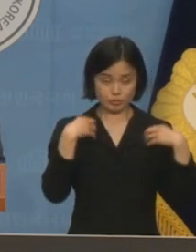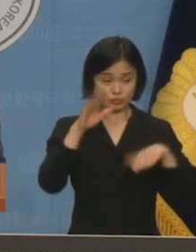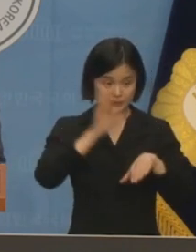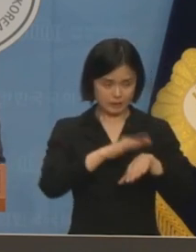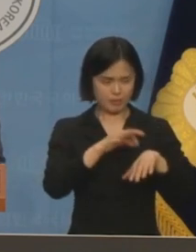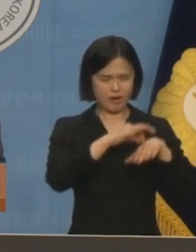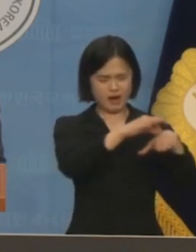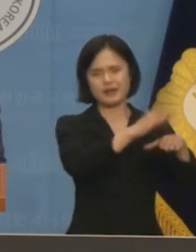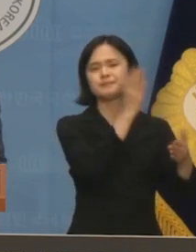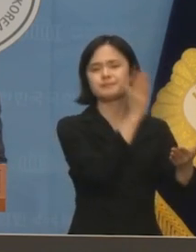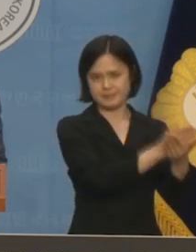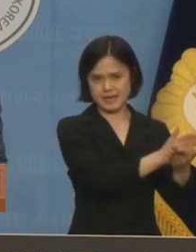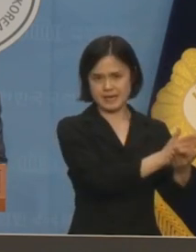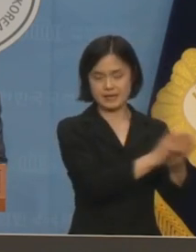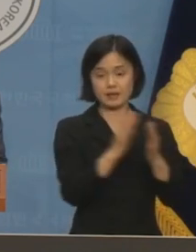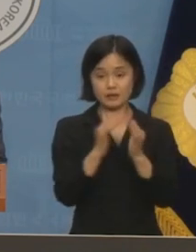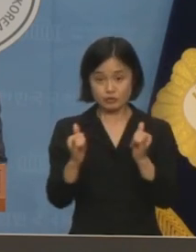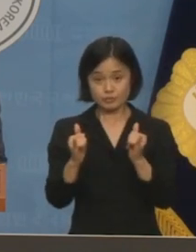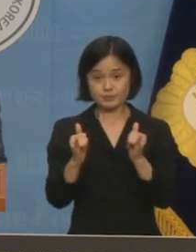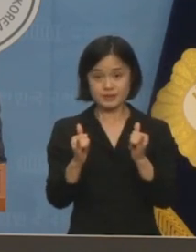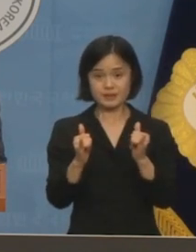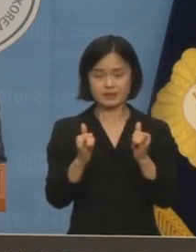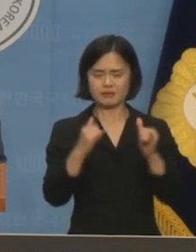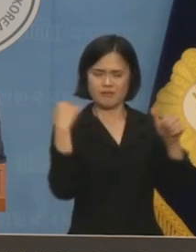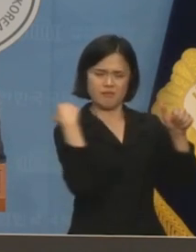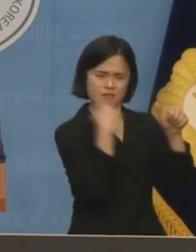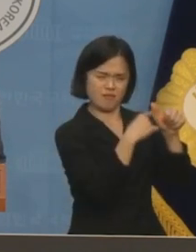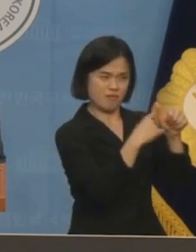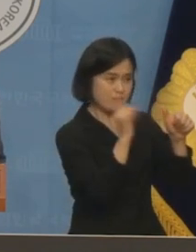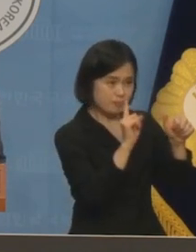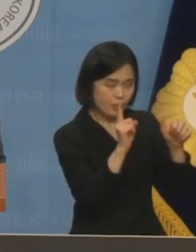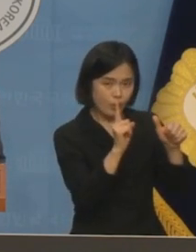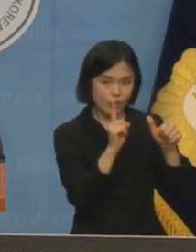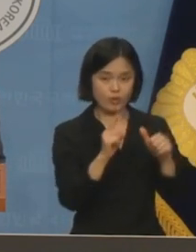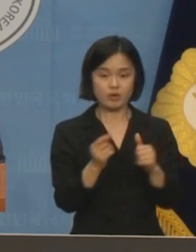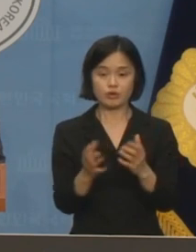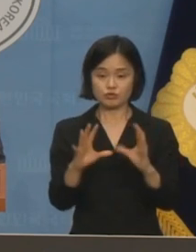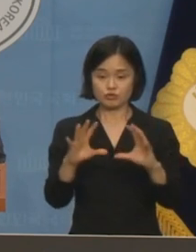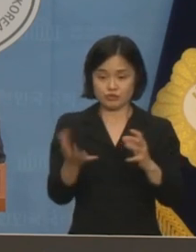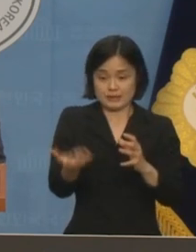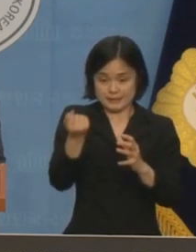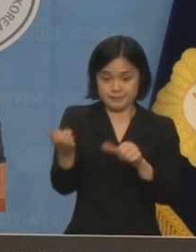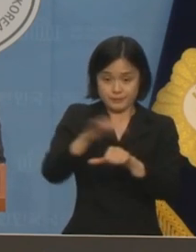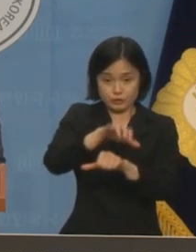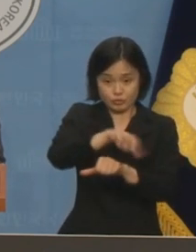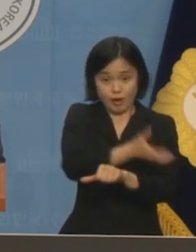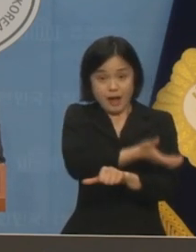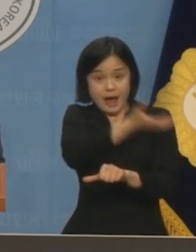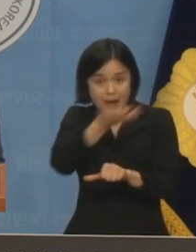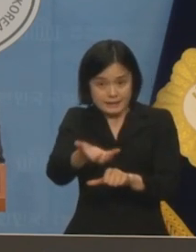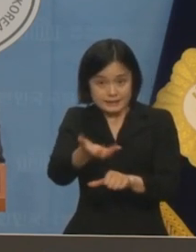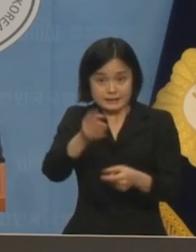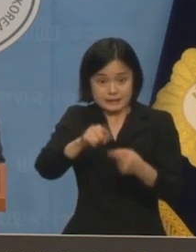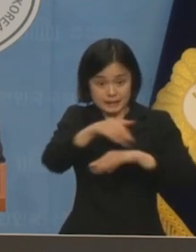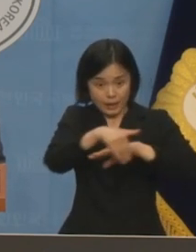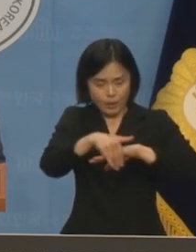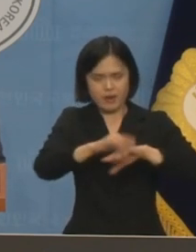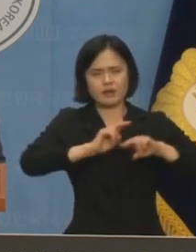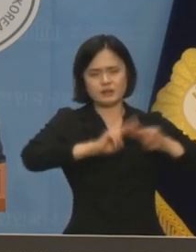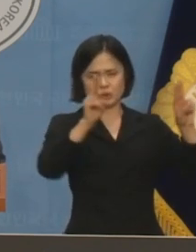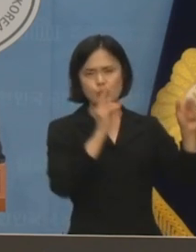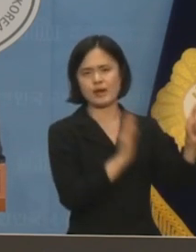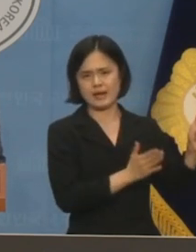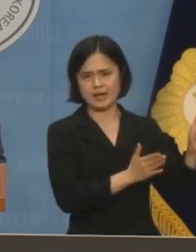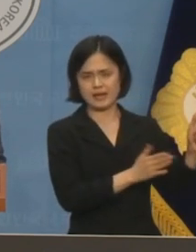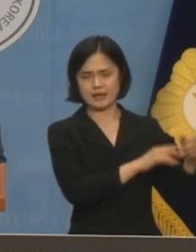바라며 국민들의 지탄을 받는 순직 및 현충원 안장기 전면 철회하라.